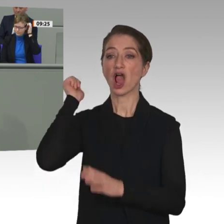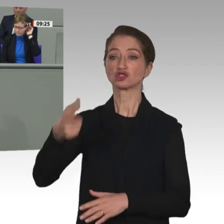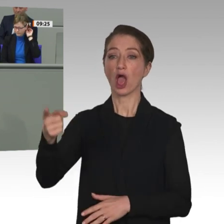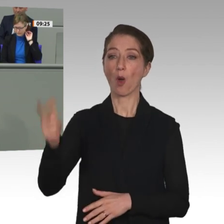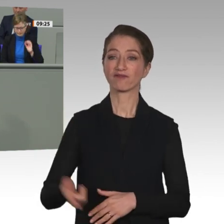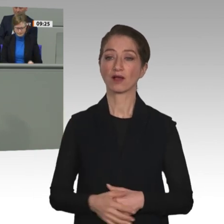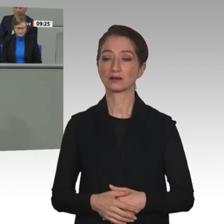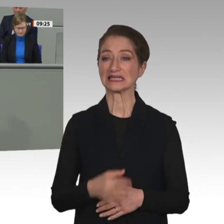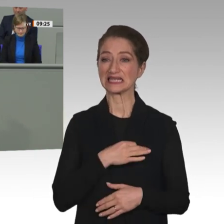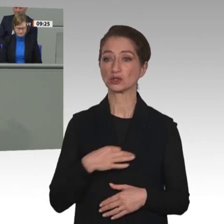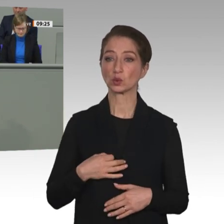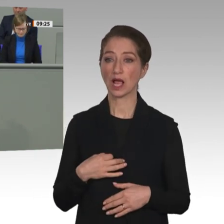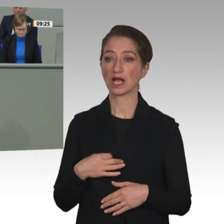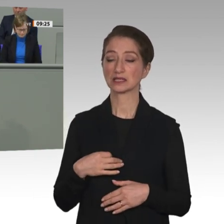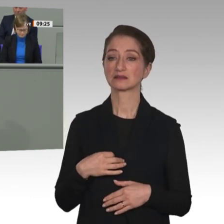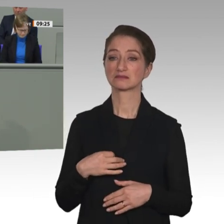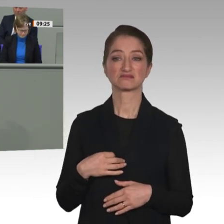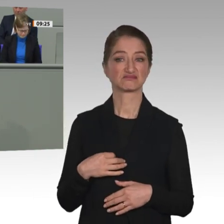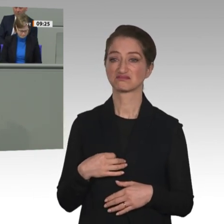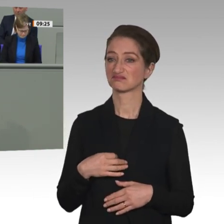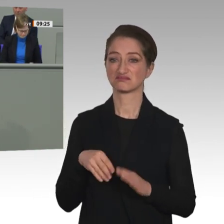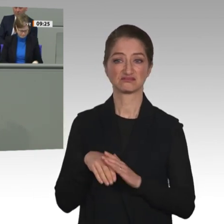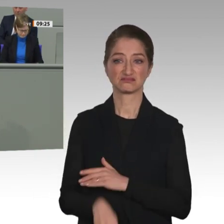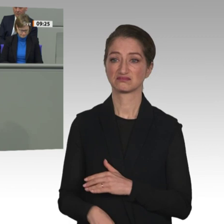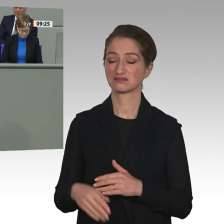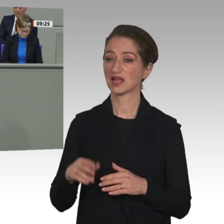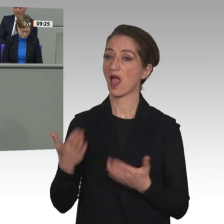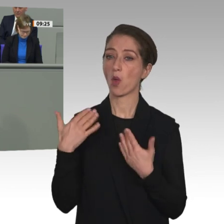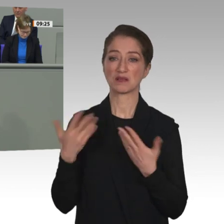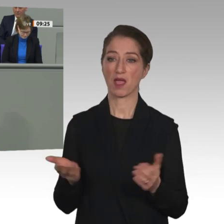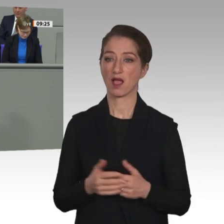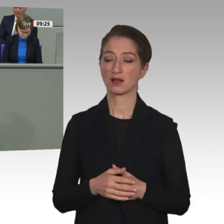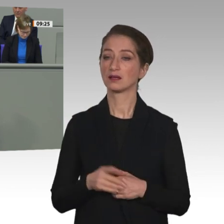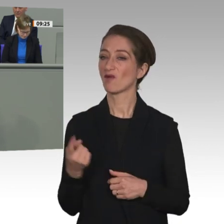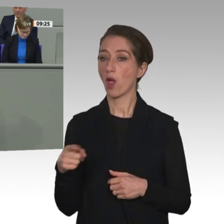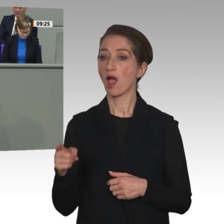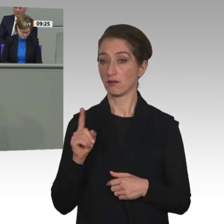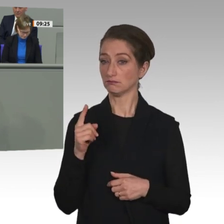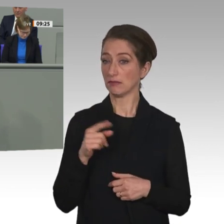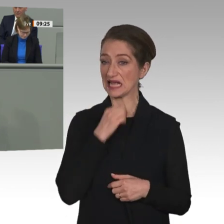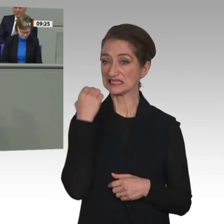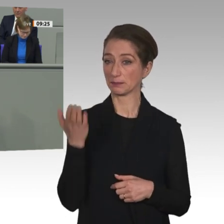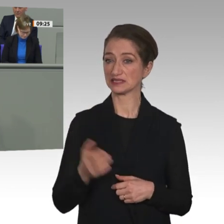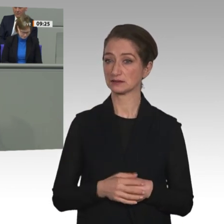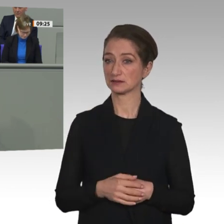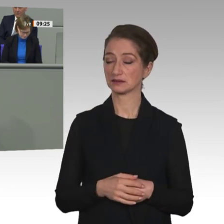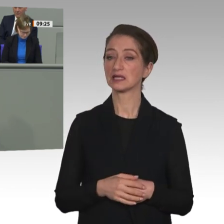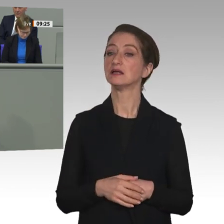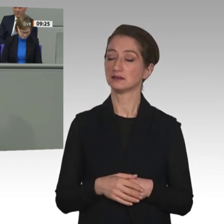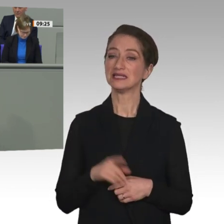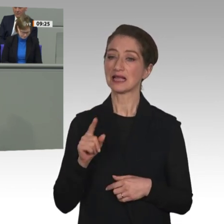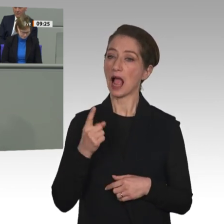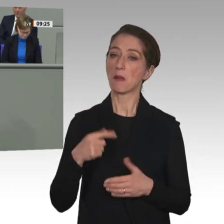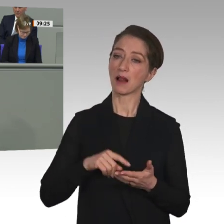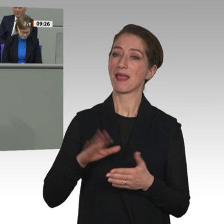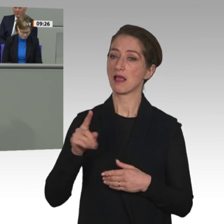Von den gesundheitlichen Schäden ist er bis heute nicht genesen. Auch diese Tat war das Werk von Extremisten. Und sie zeigt uns einmal mehr, dass